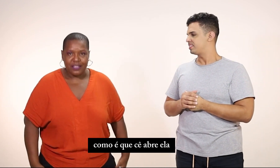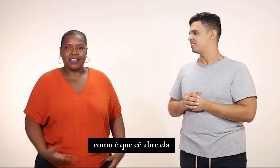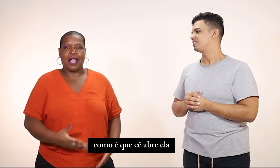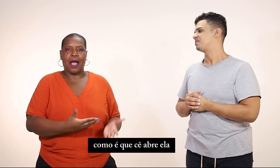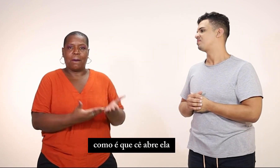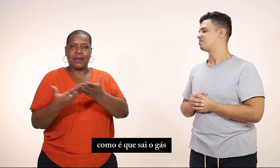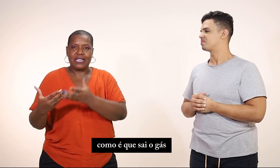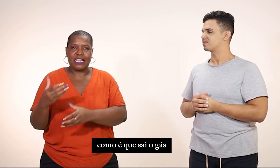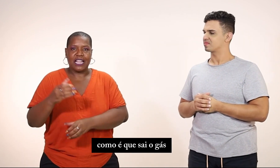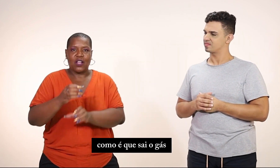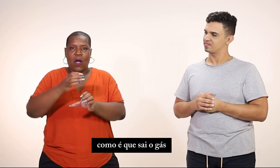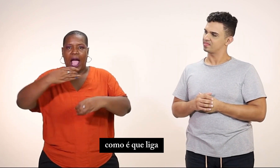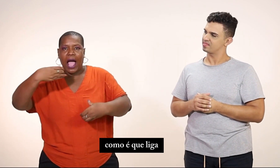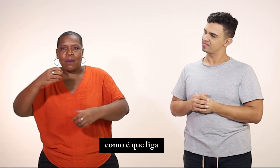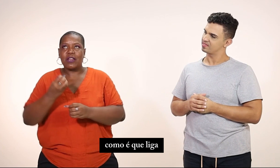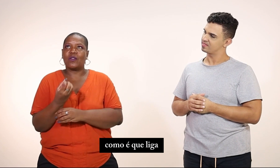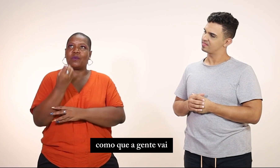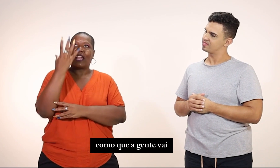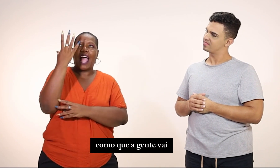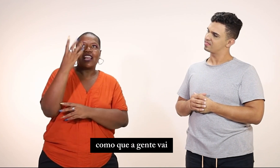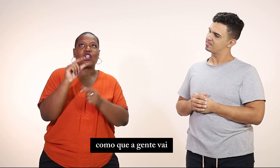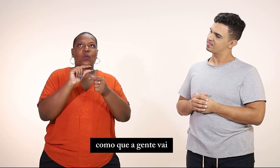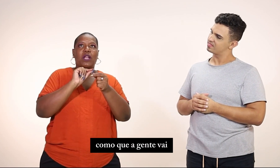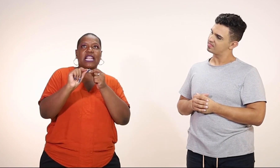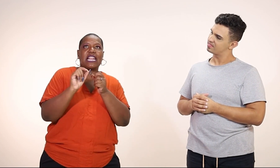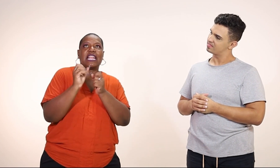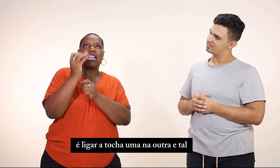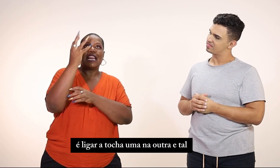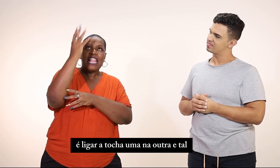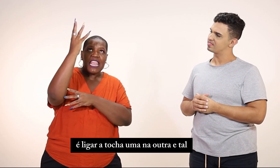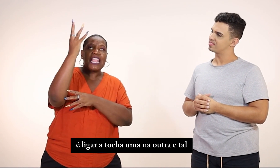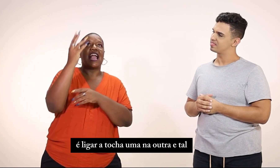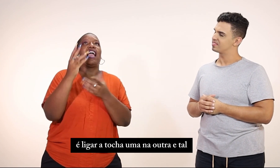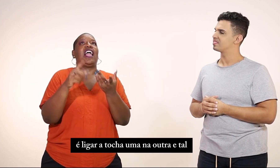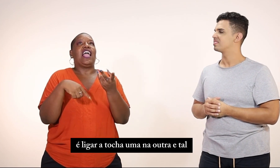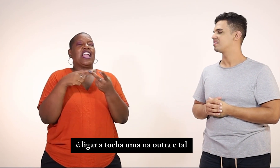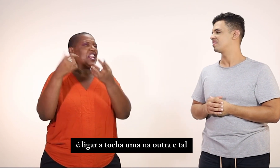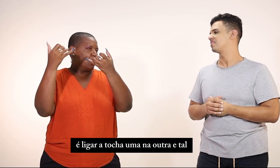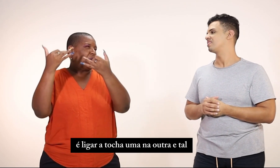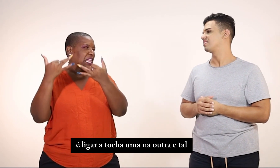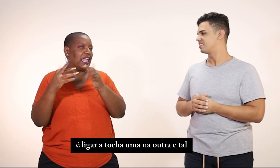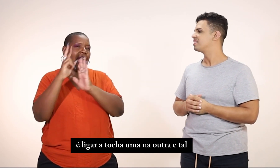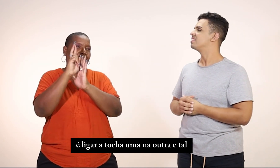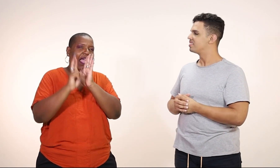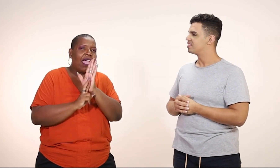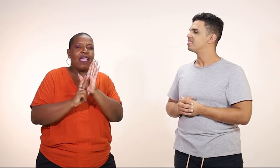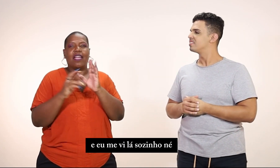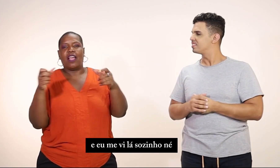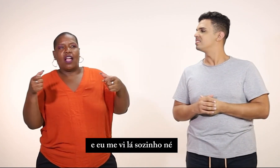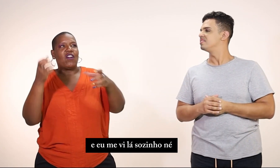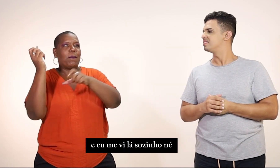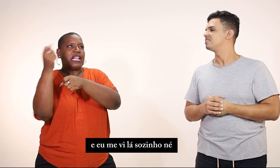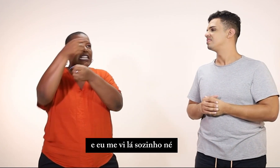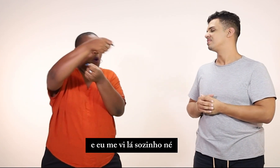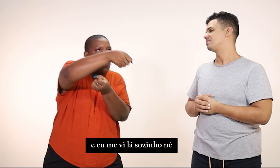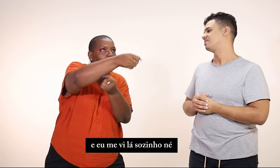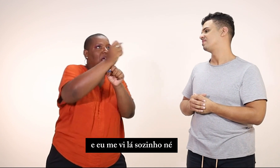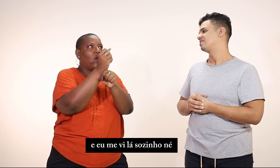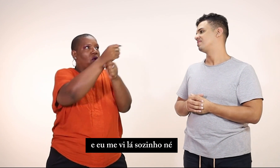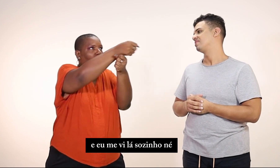abre ela, como é que sai o gás, como é que liga, como que a gente vai ligar a tocha uma na outra e tal. E eu me vi lá sozinho,